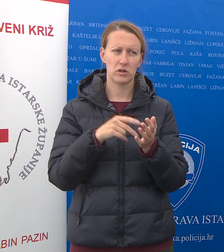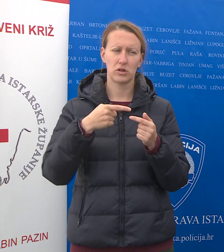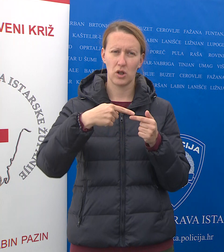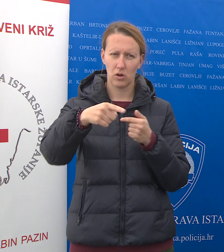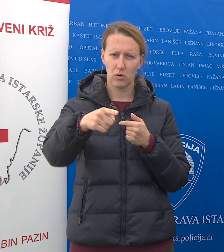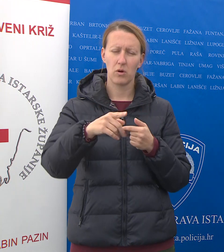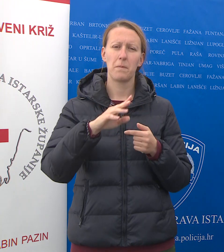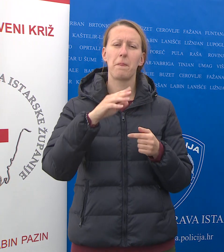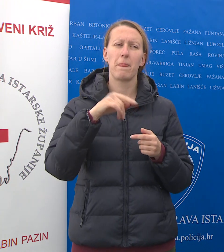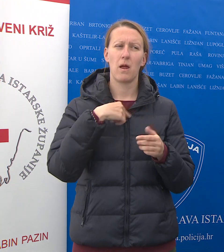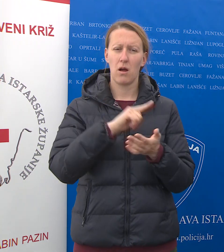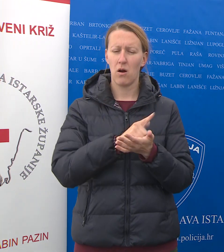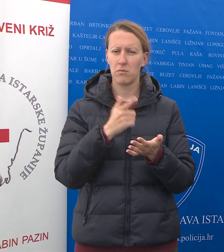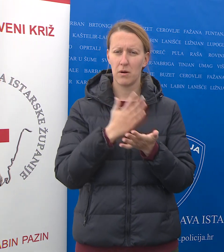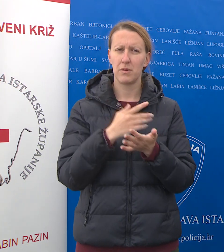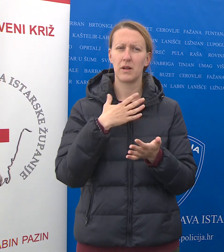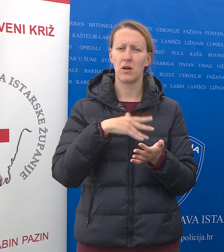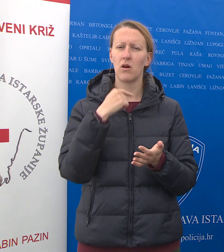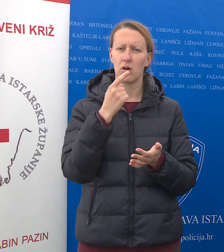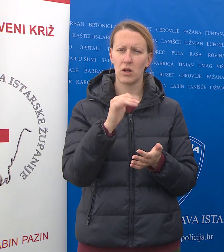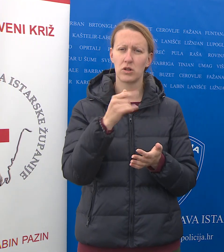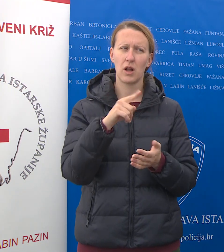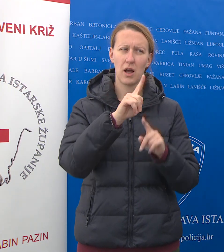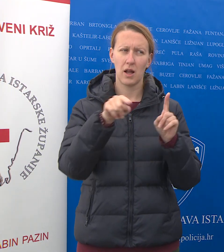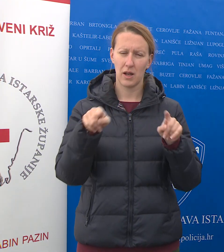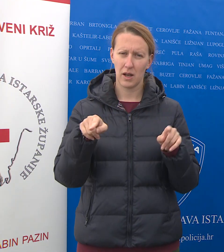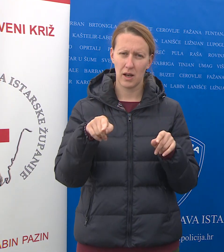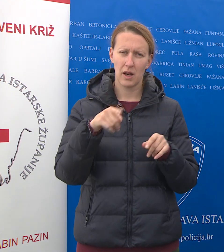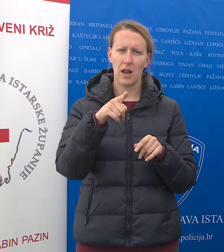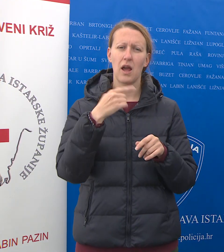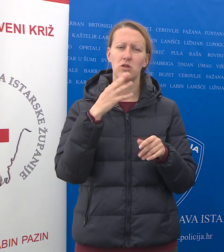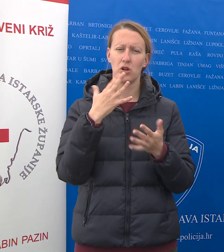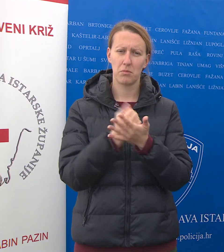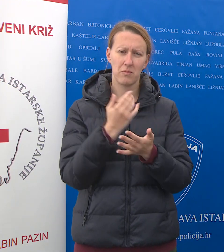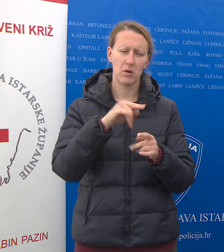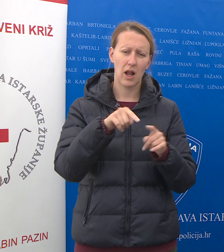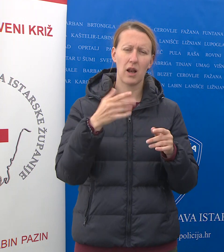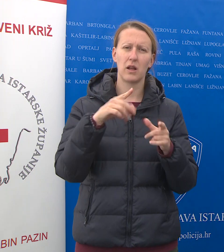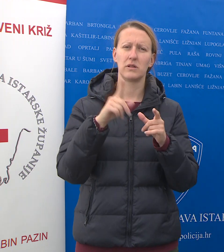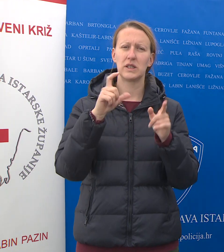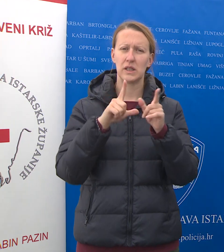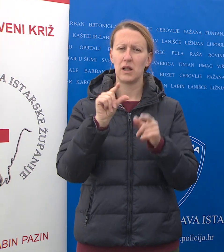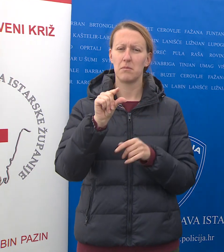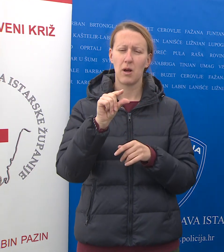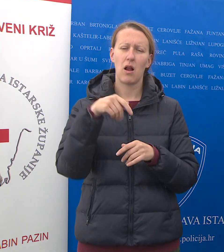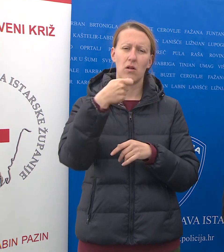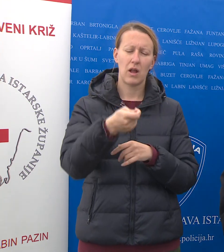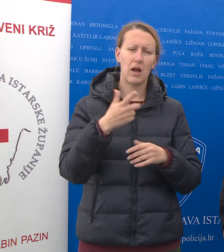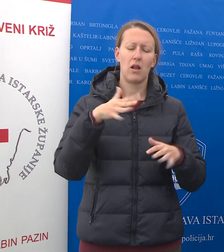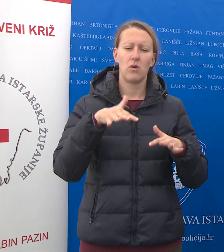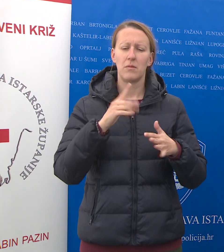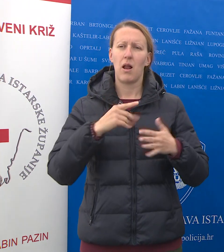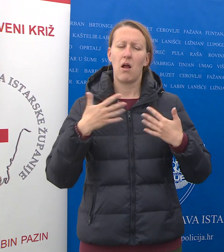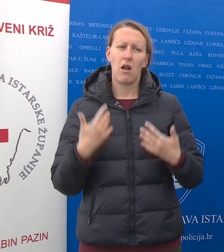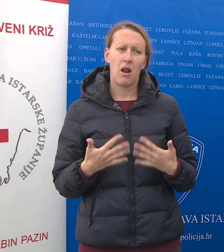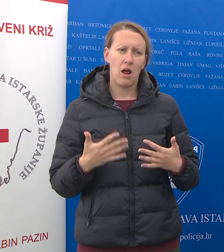staze. Stoga bi odmah rekao da pojedine naznake koje dobivamo, da li su u cilju da malo daju nadu ljudima,